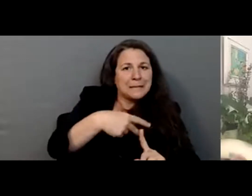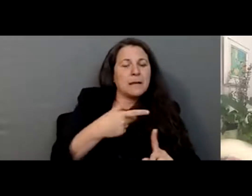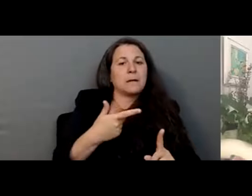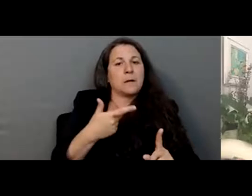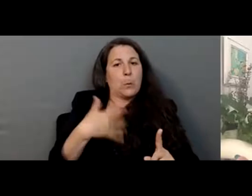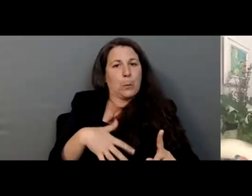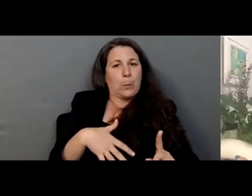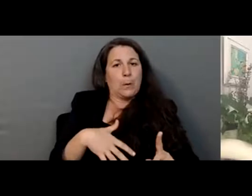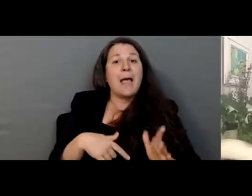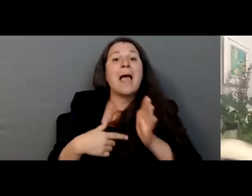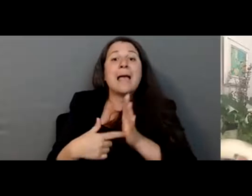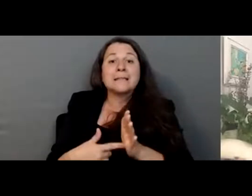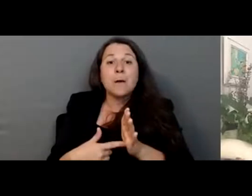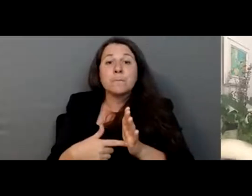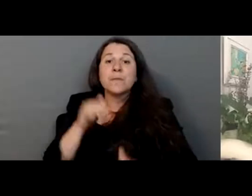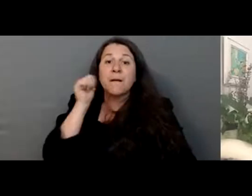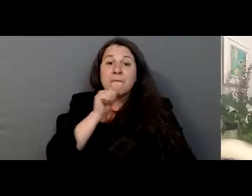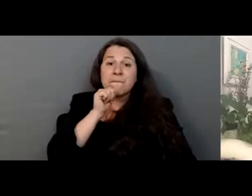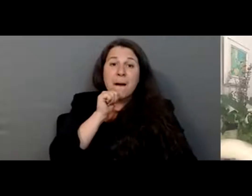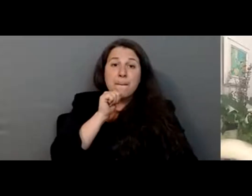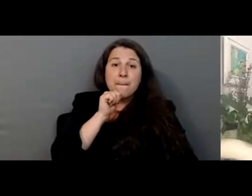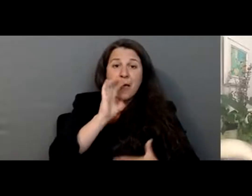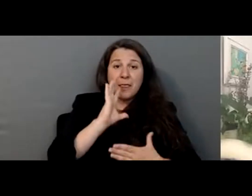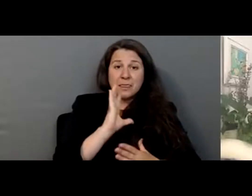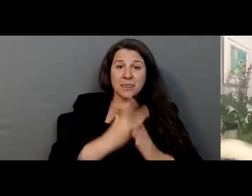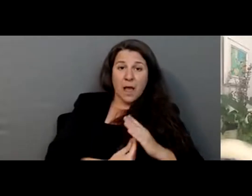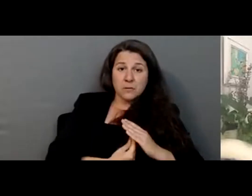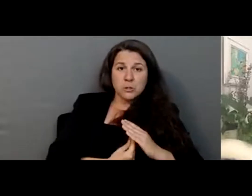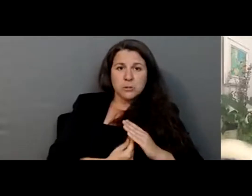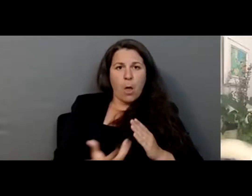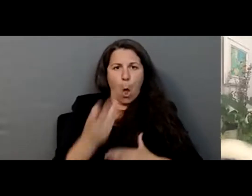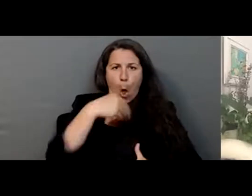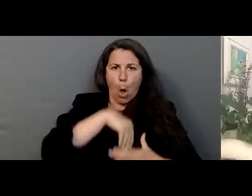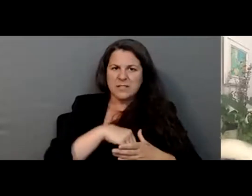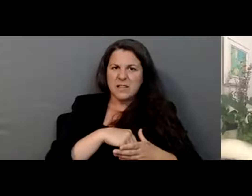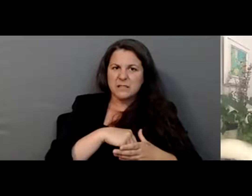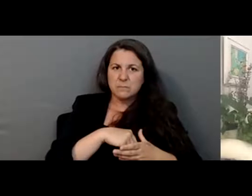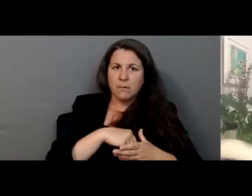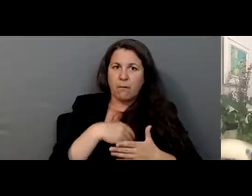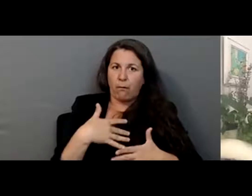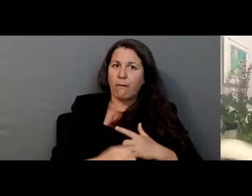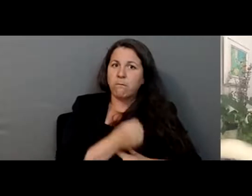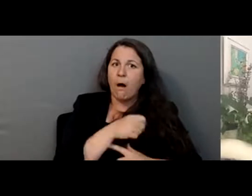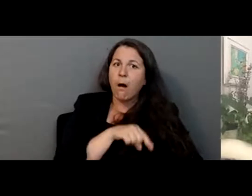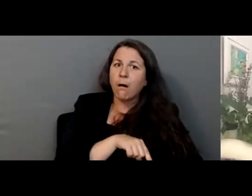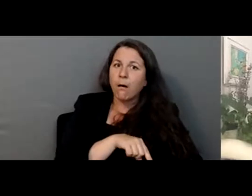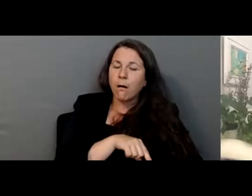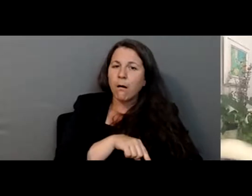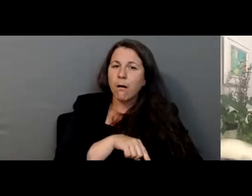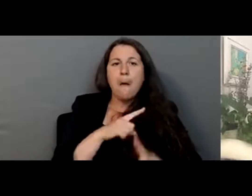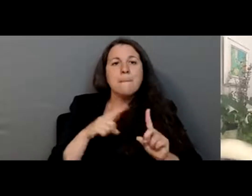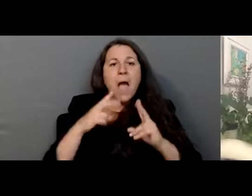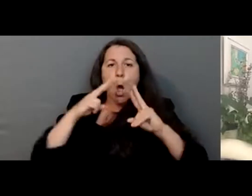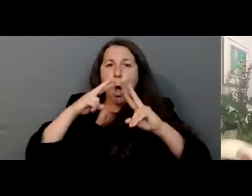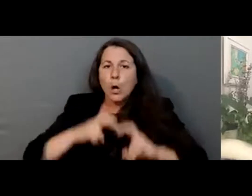chez les femmes trans au Canada. Pourquoi? On ne sait pas tant. Il n'y a pas eu tant de recherches qui ont été faites sur les populations trans ou sur les populations autistes, ou en ce